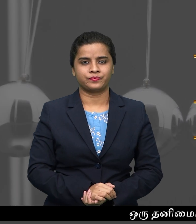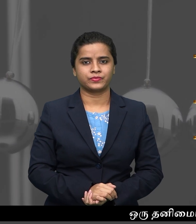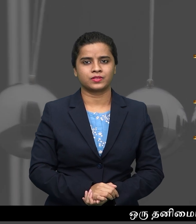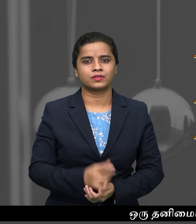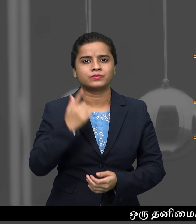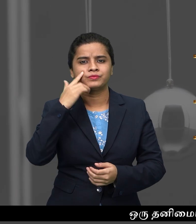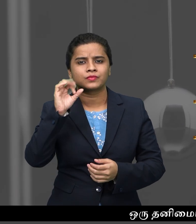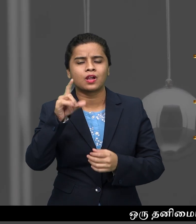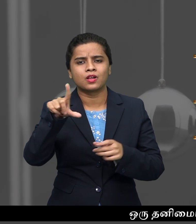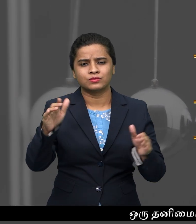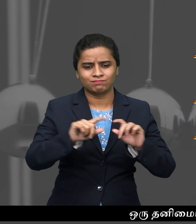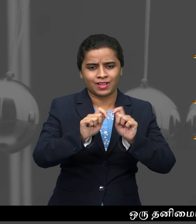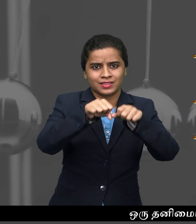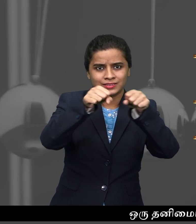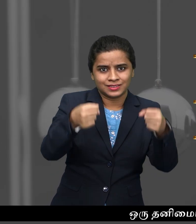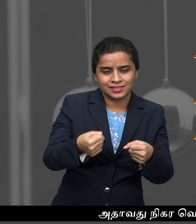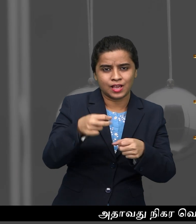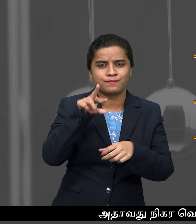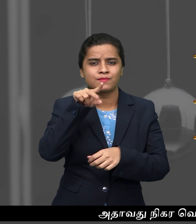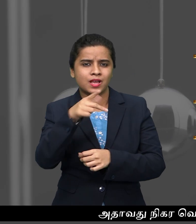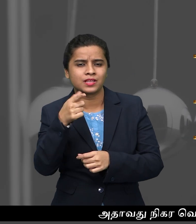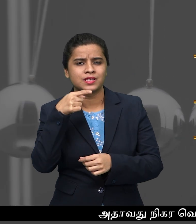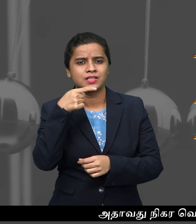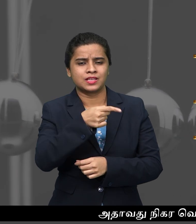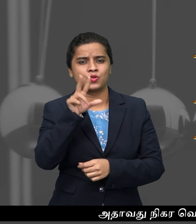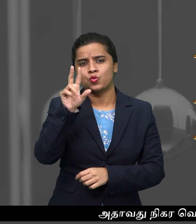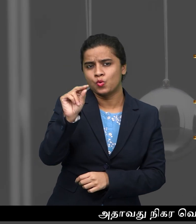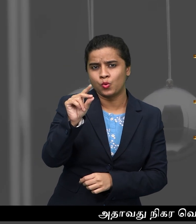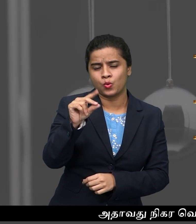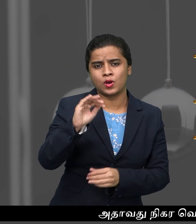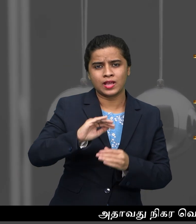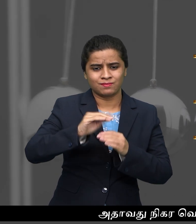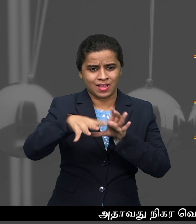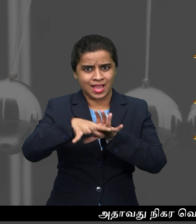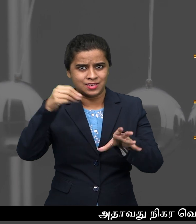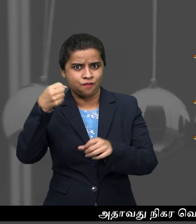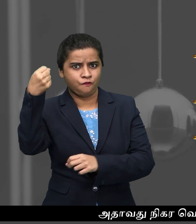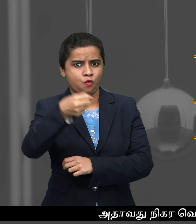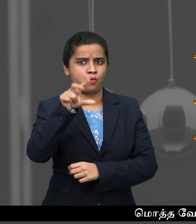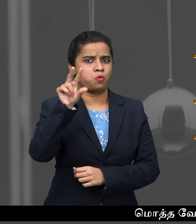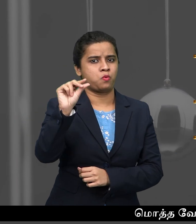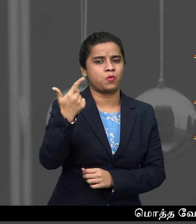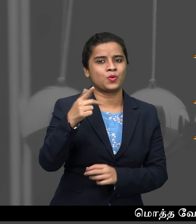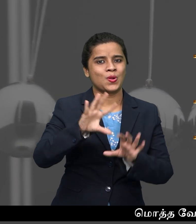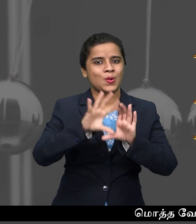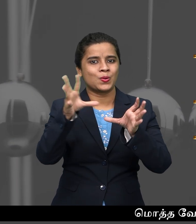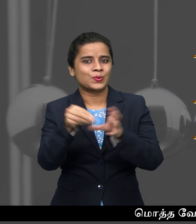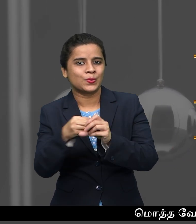ஒரு தனிப்பட்ட அமைப்பில், அதாவது நிகர வெளிப்புற சக்தி இல்லாத இடத்தில்